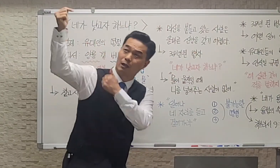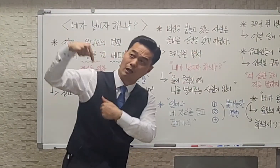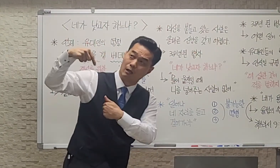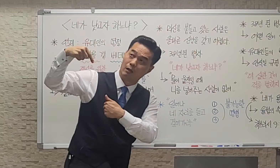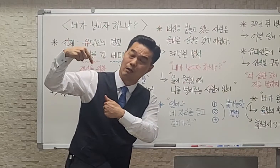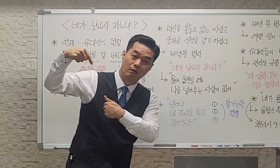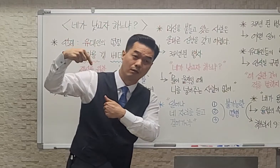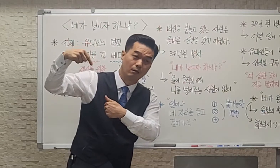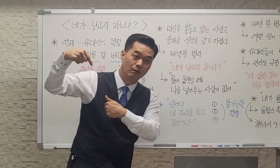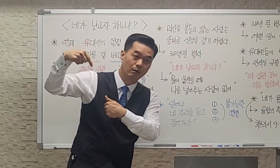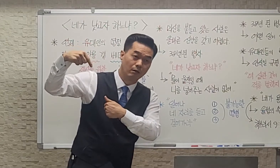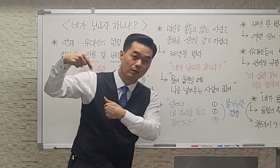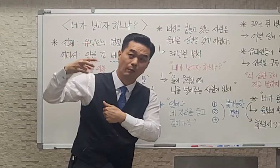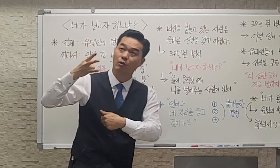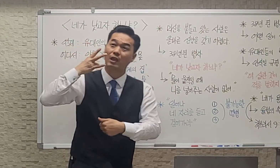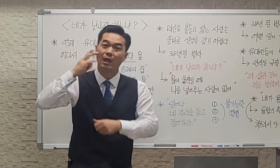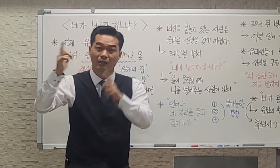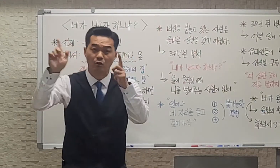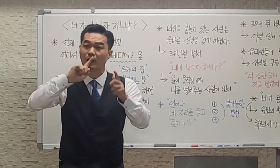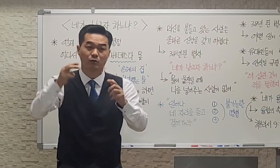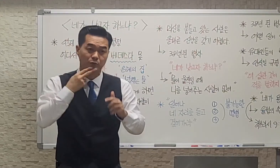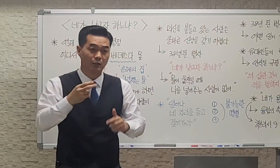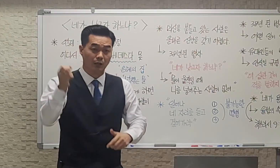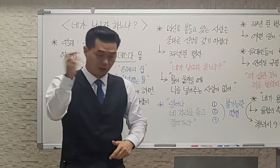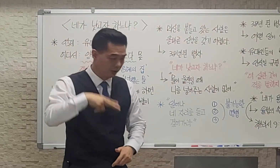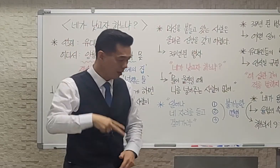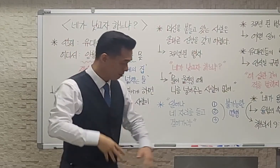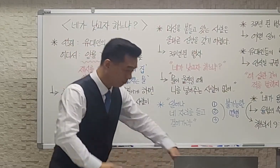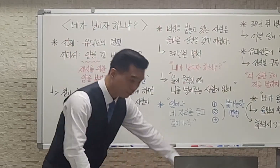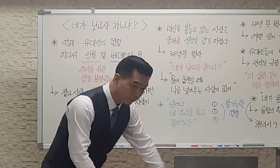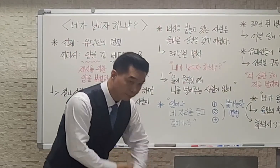걸어가라. 근데 뭐 예 아니요 말도 없이 그냥